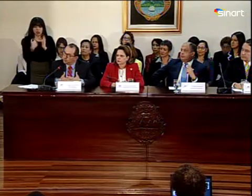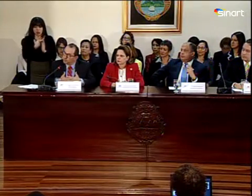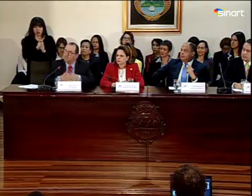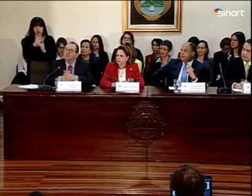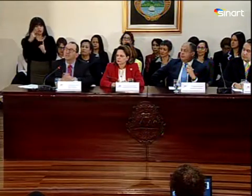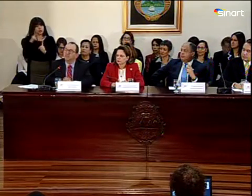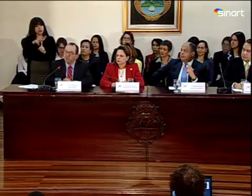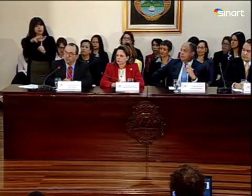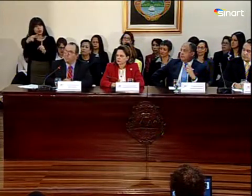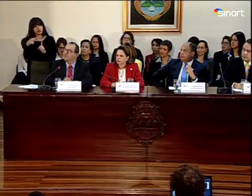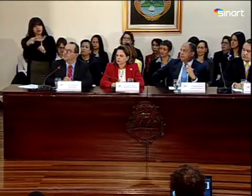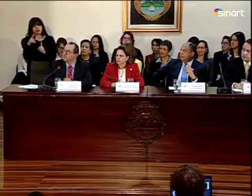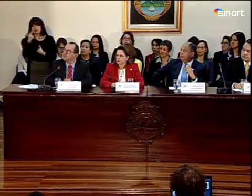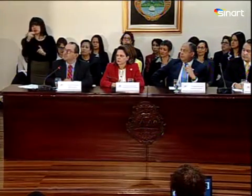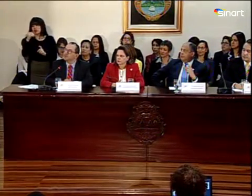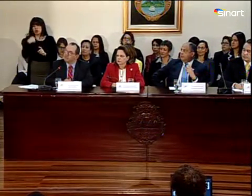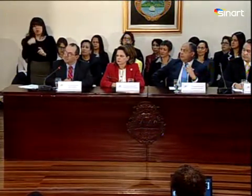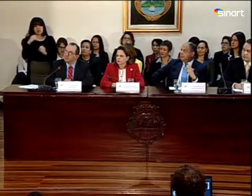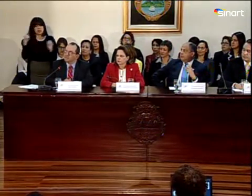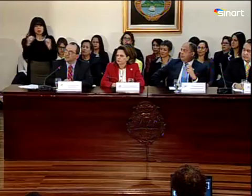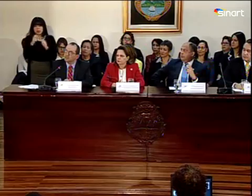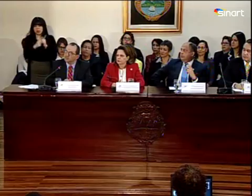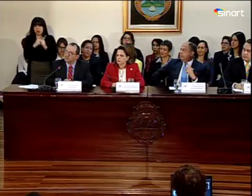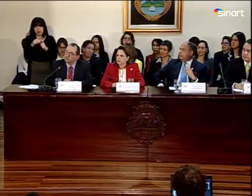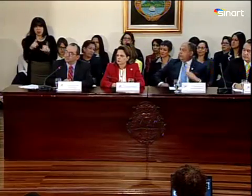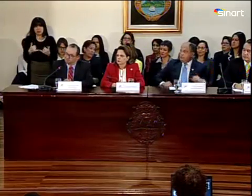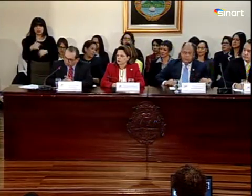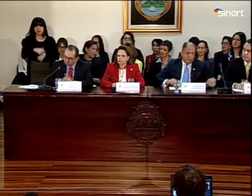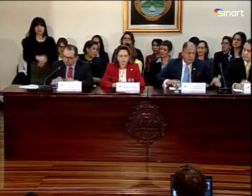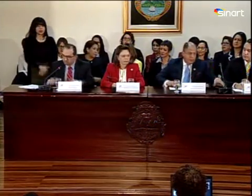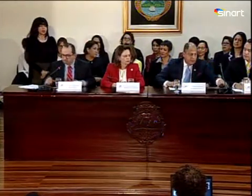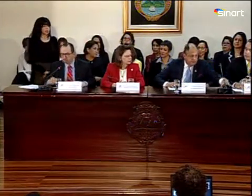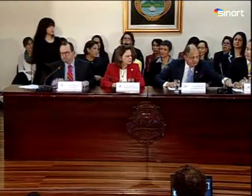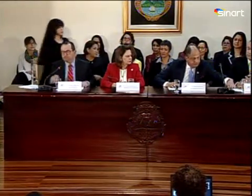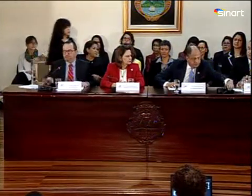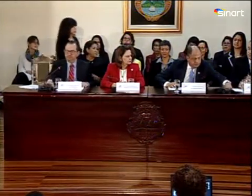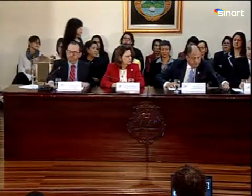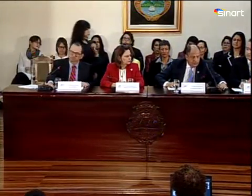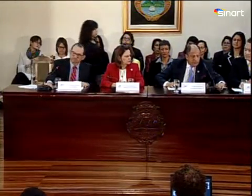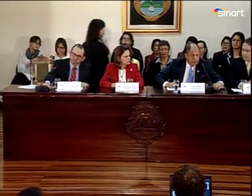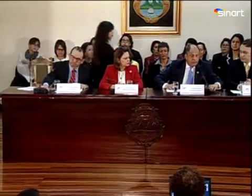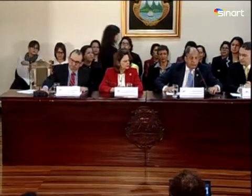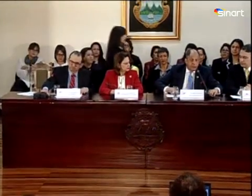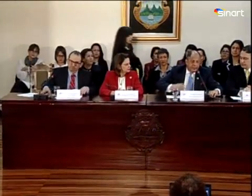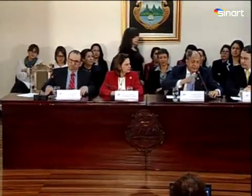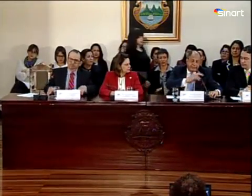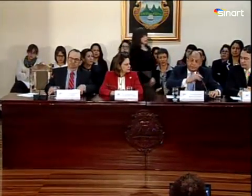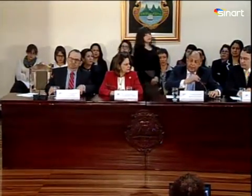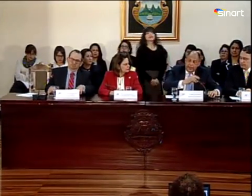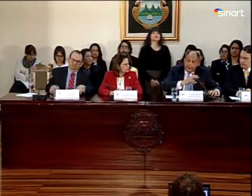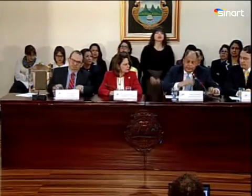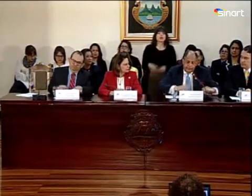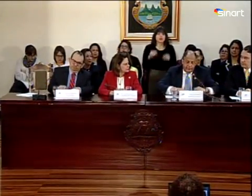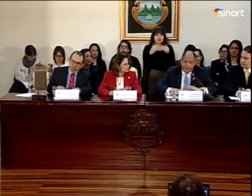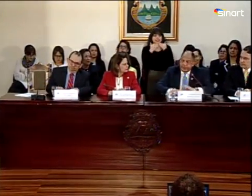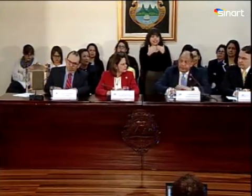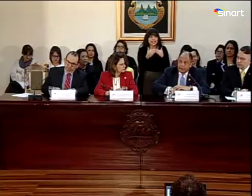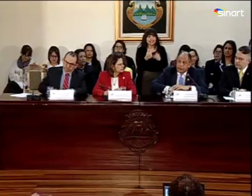punto de vista, no deberían ser procedentes en esta ocasión. Señor presidente. Muchas gracias.